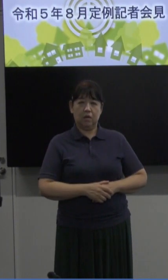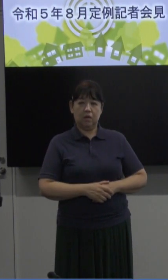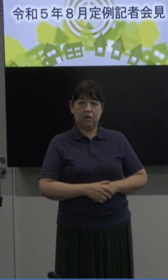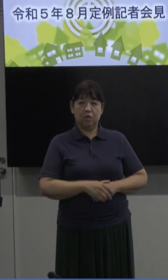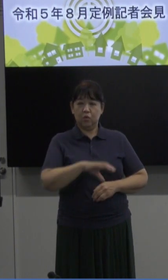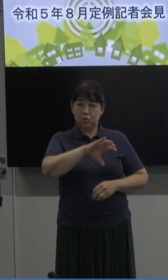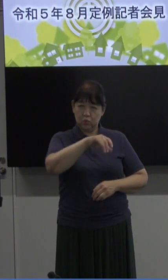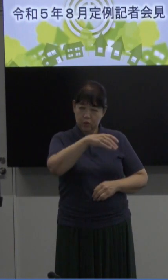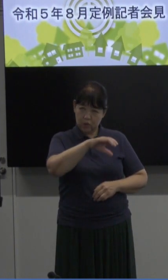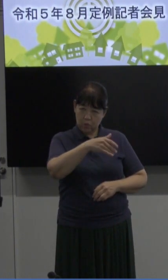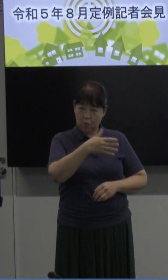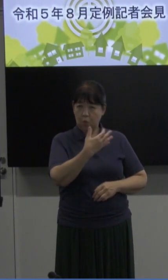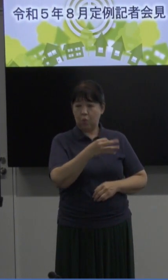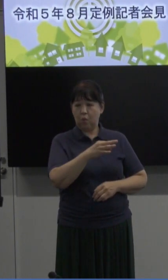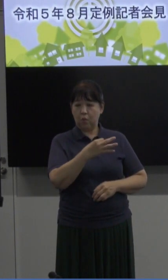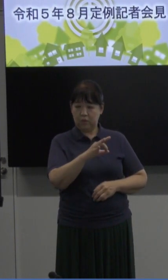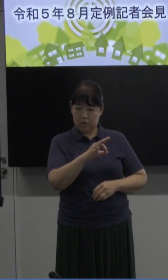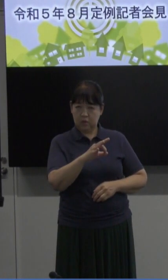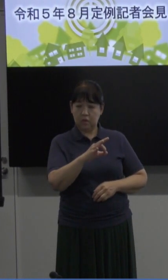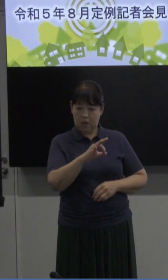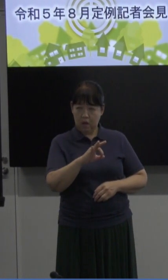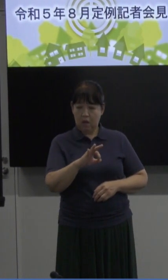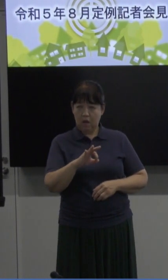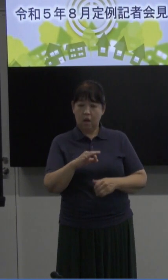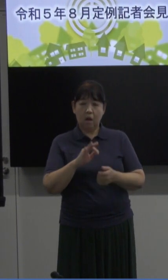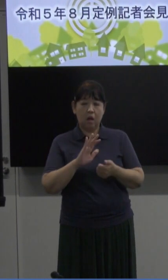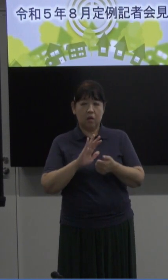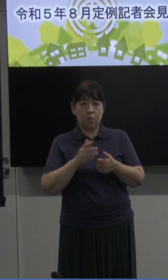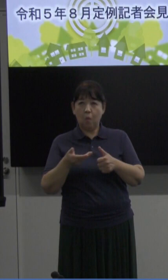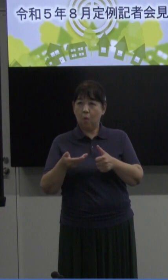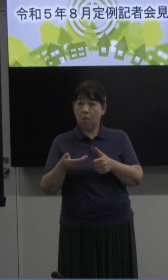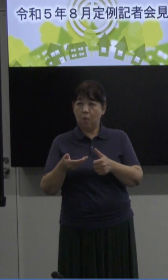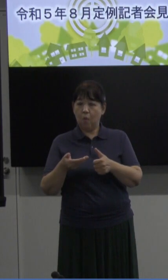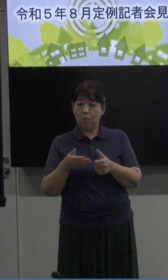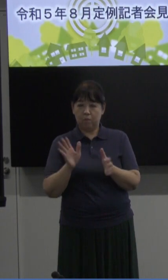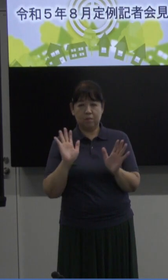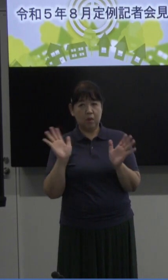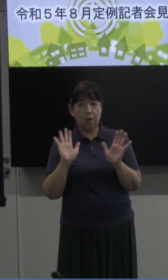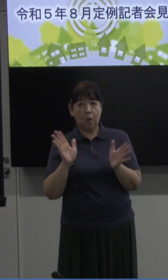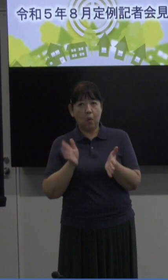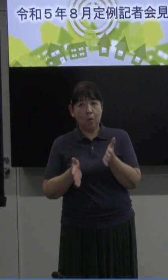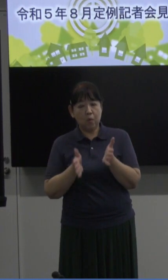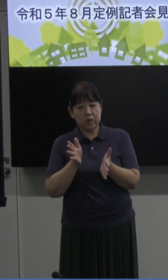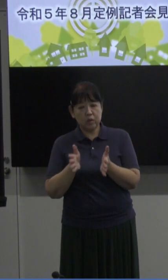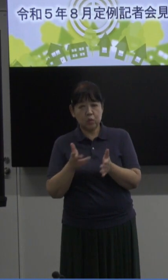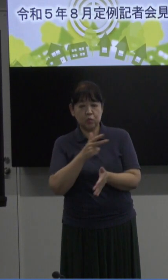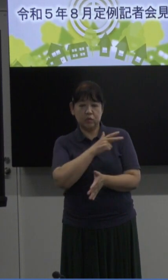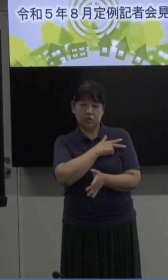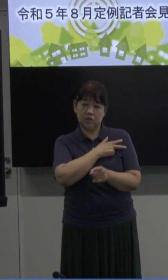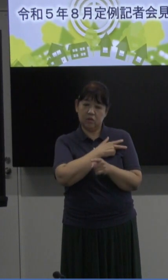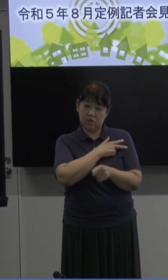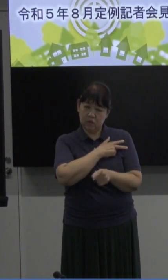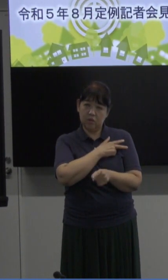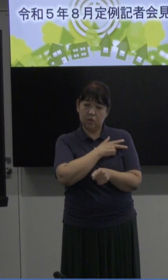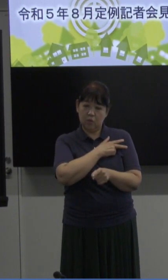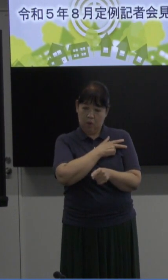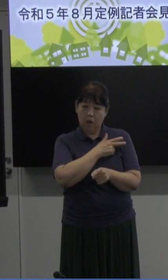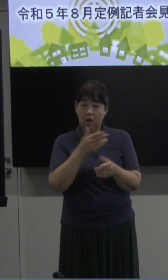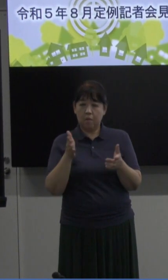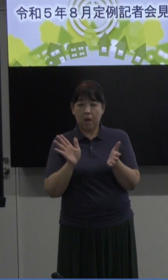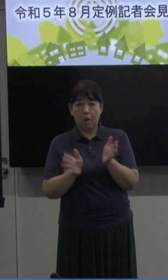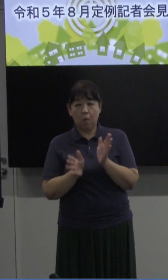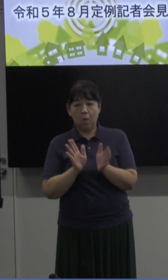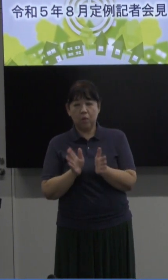にかかる保護者の皆様や保育士の負担軽減を図るために、保育所等におけ